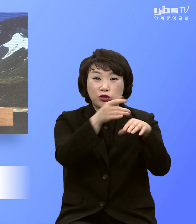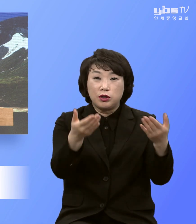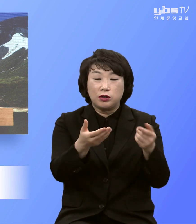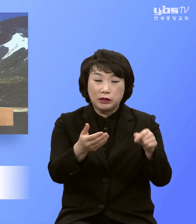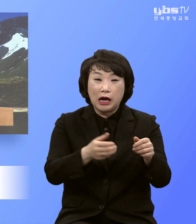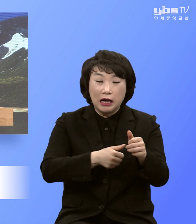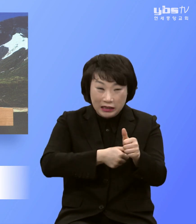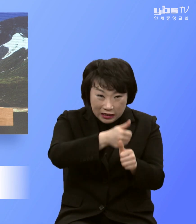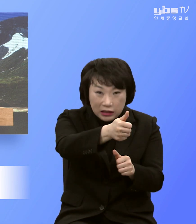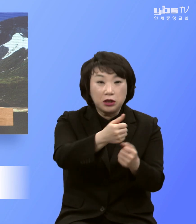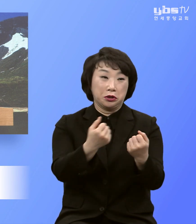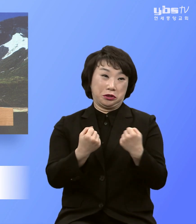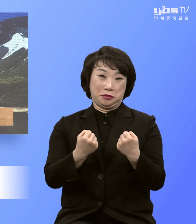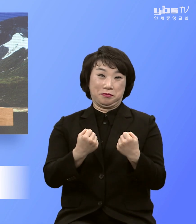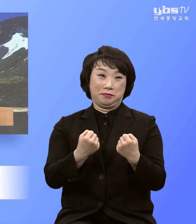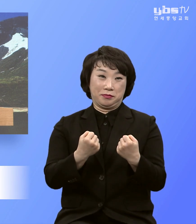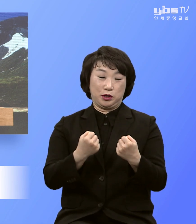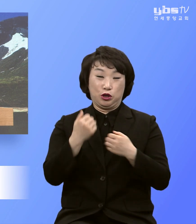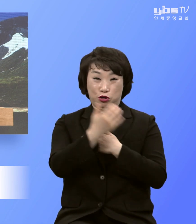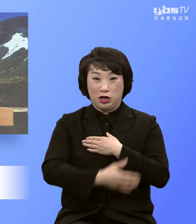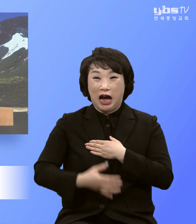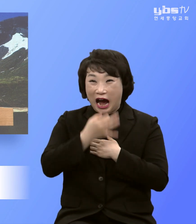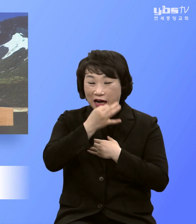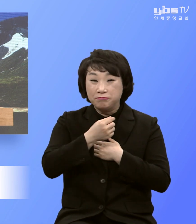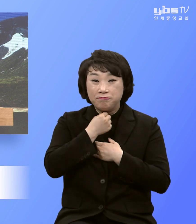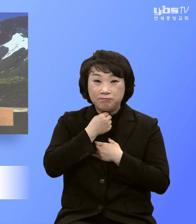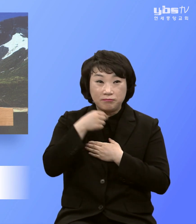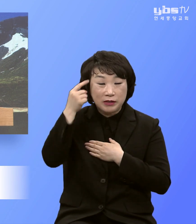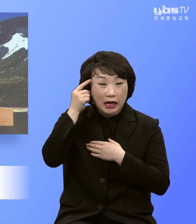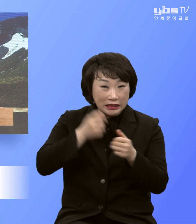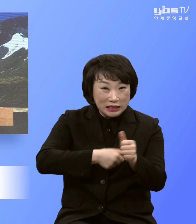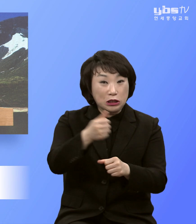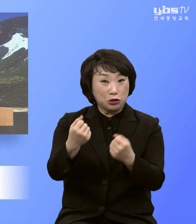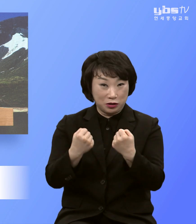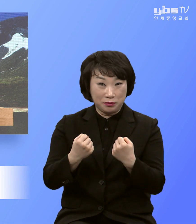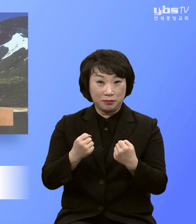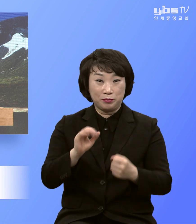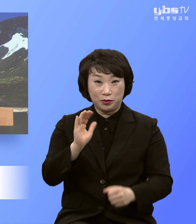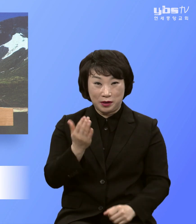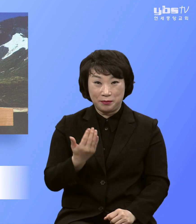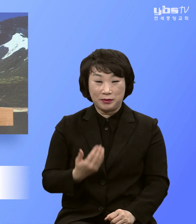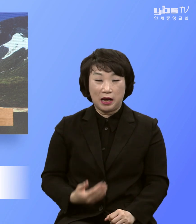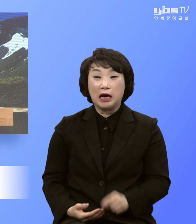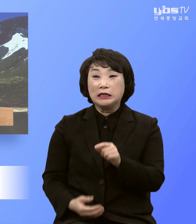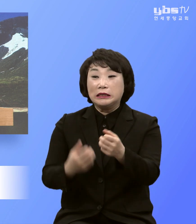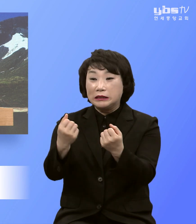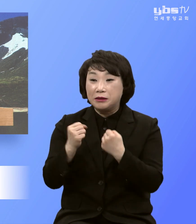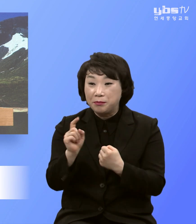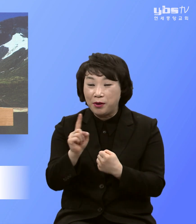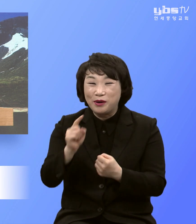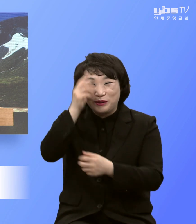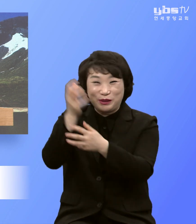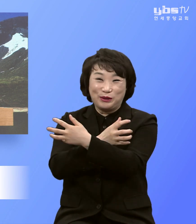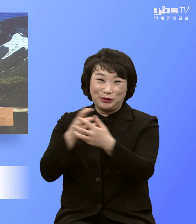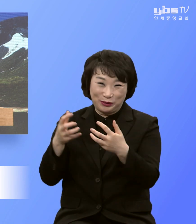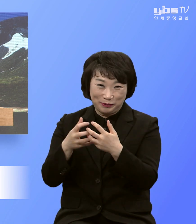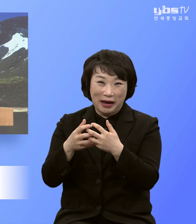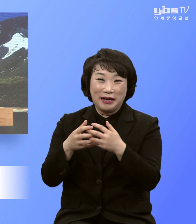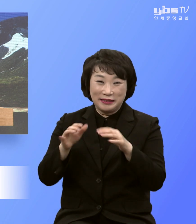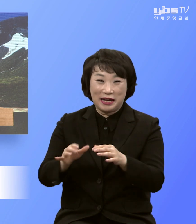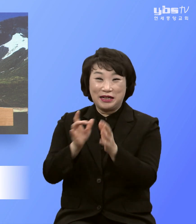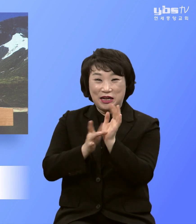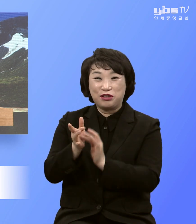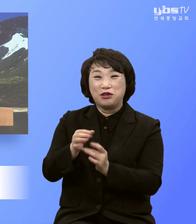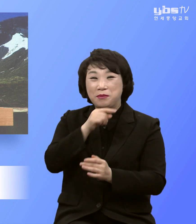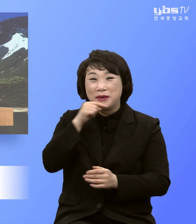귀신을 이기는 힘이요, 육신의 소욕과 정욕을 이기는 힘인데, 그 힘이 성령 충만이요